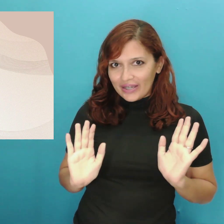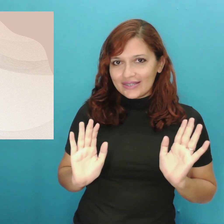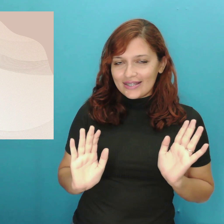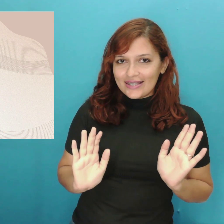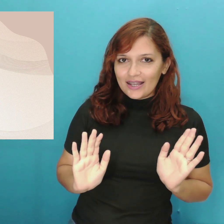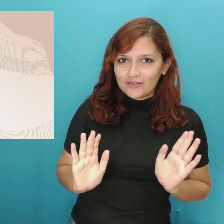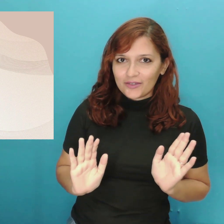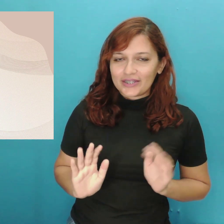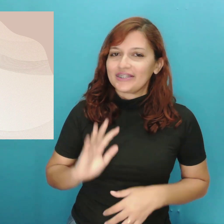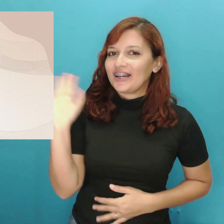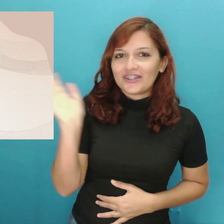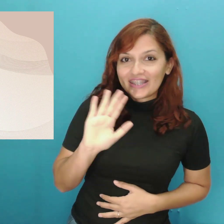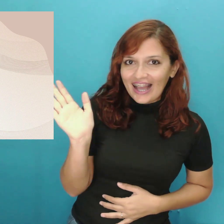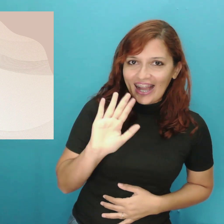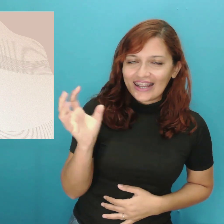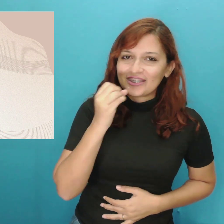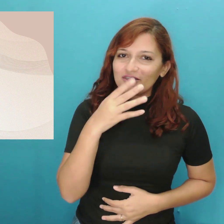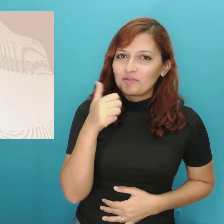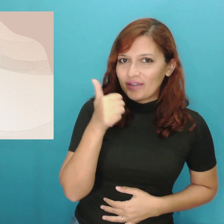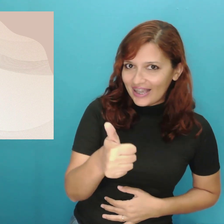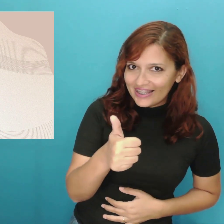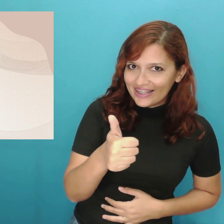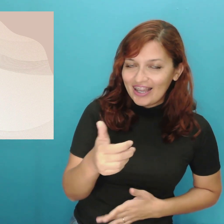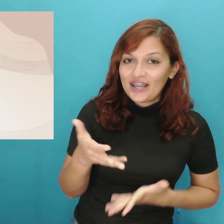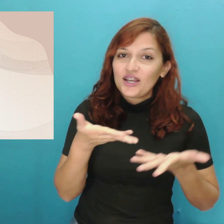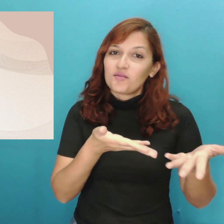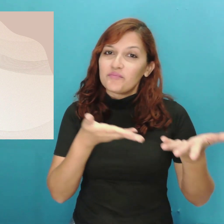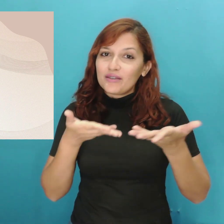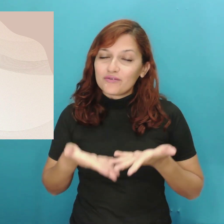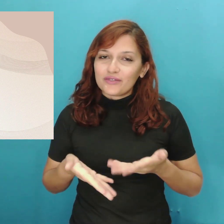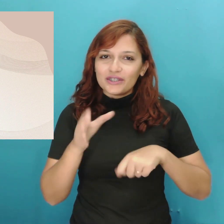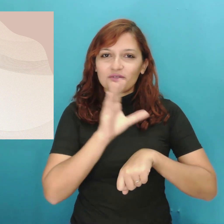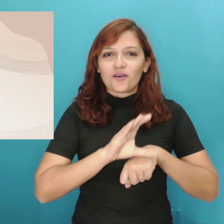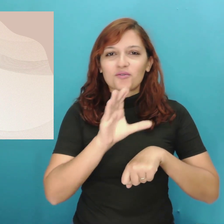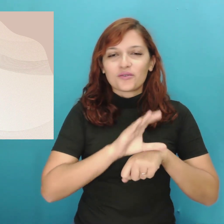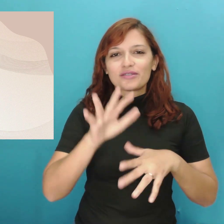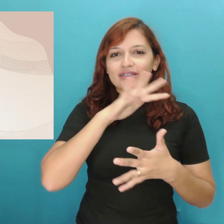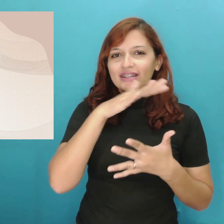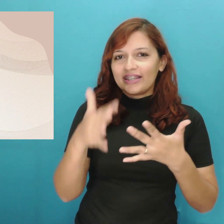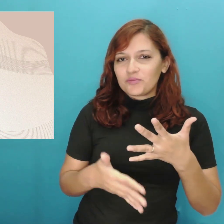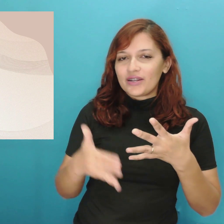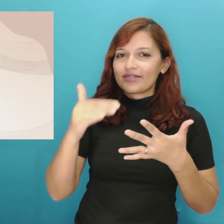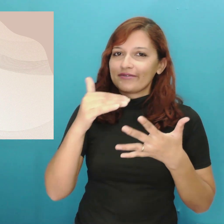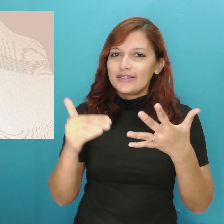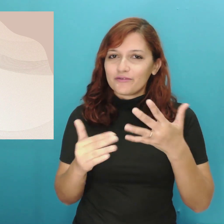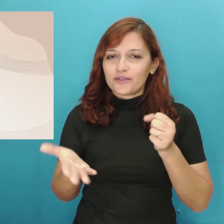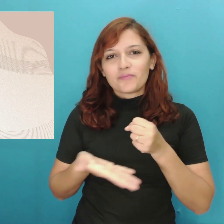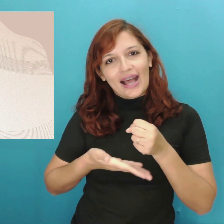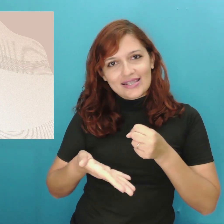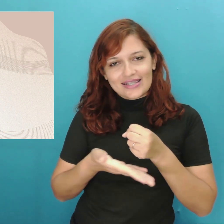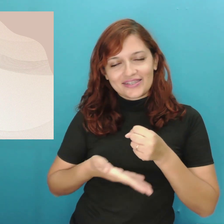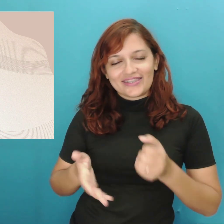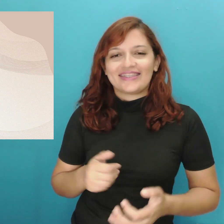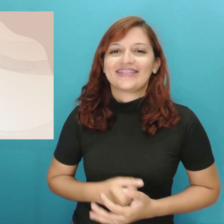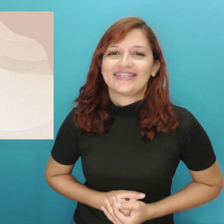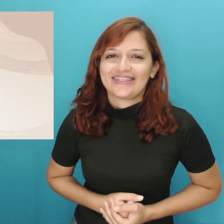de dizer foi: Olá, tudo bem? Bem-vindo ao curso de Libras no nível básico.